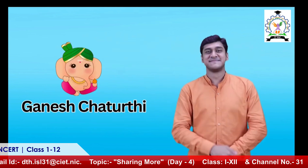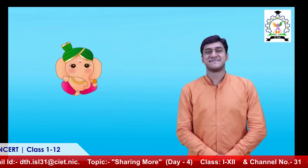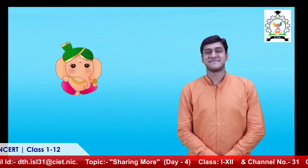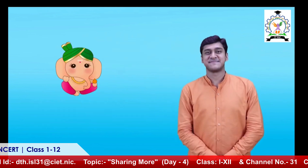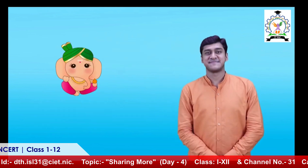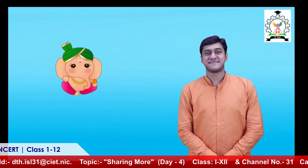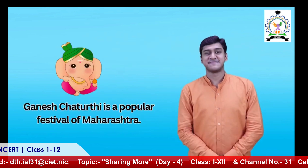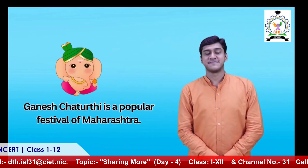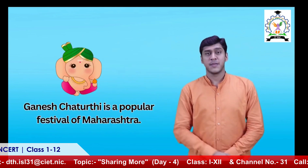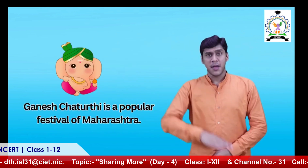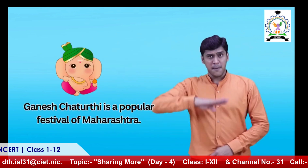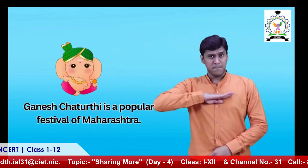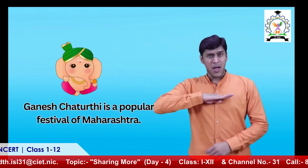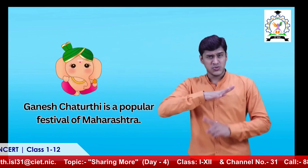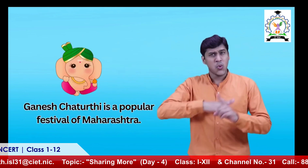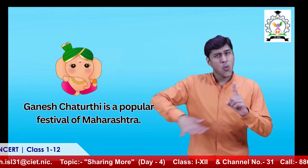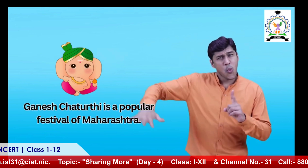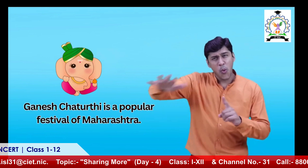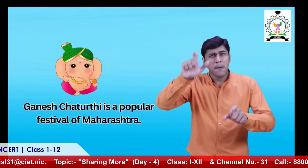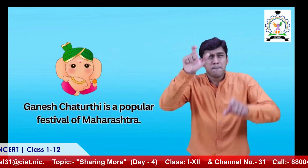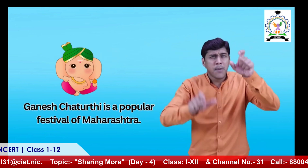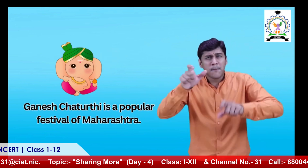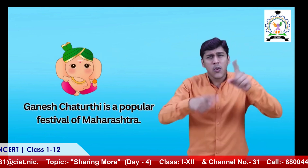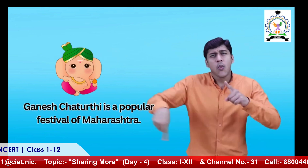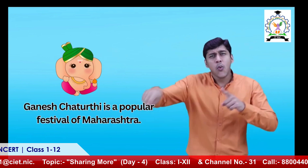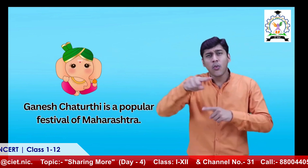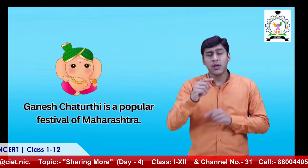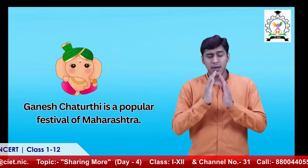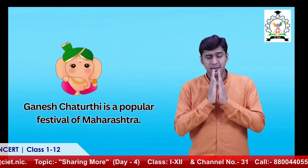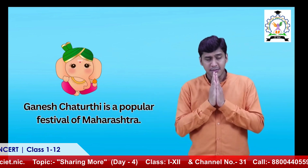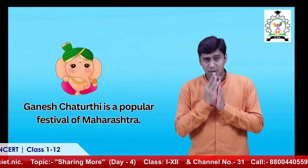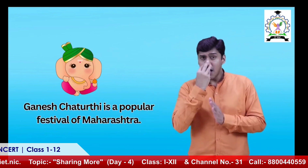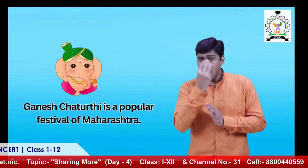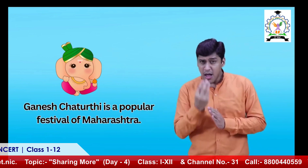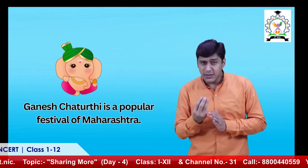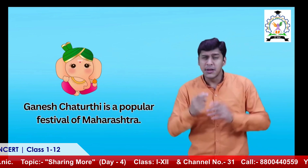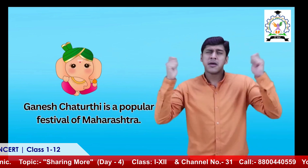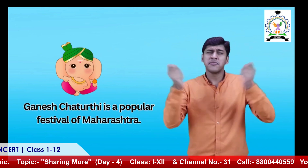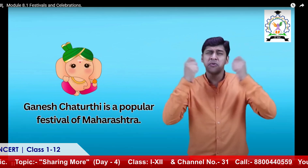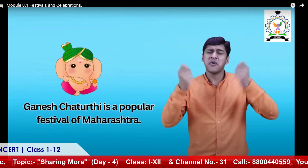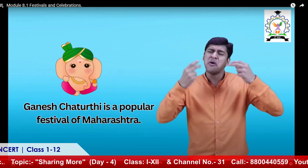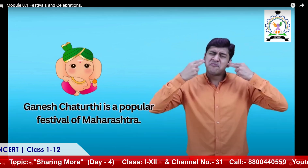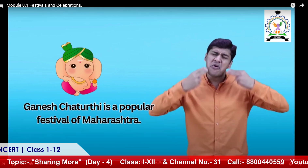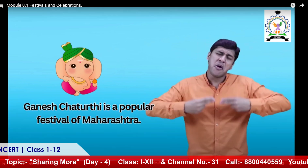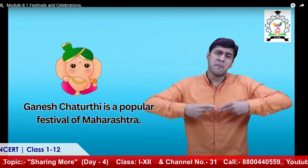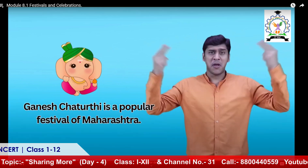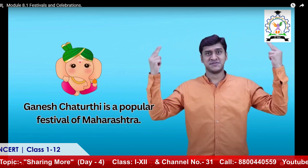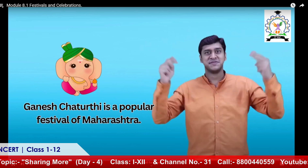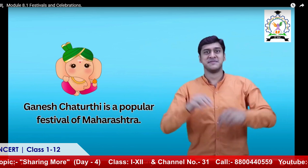गणेश चतुर्थी। महाराष्ट्र में गणेश चतुर्थी बहुत प्रसिद्ध है।